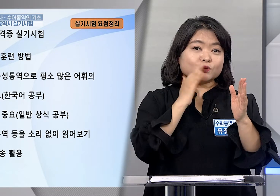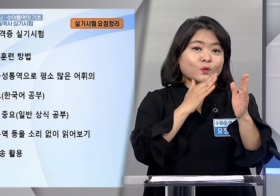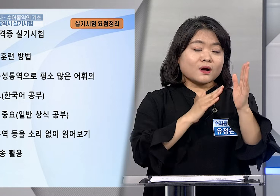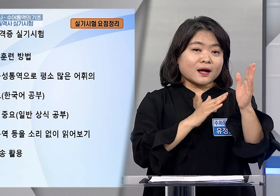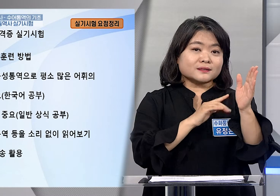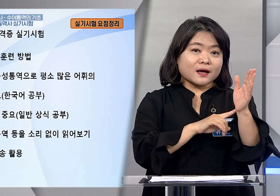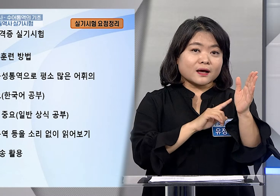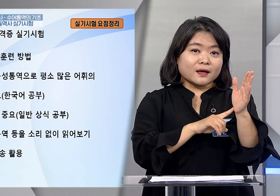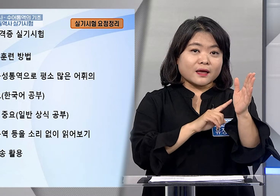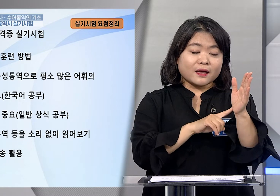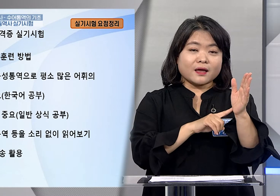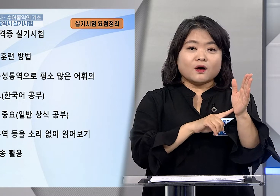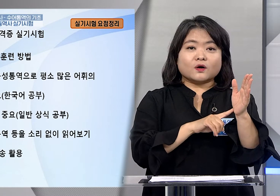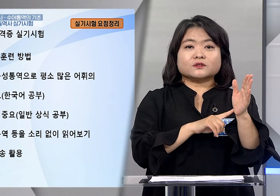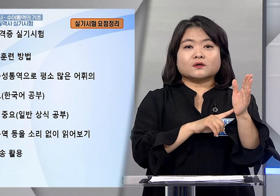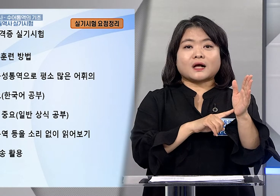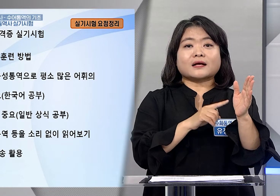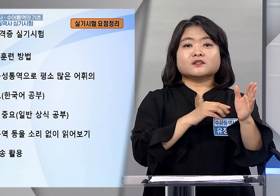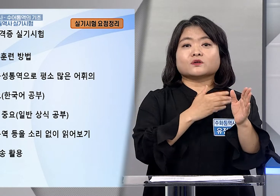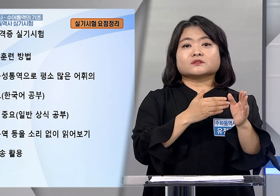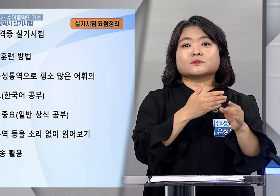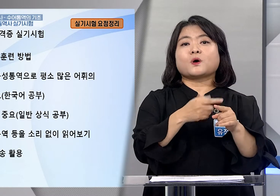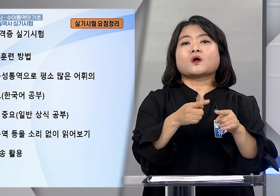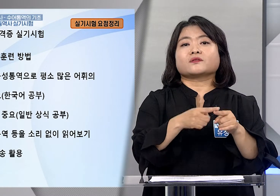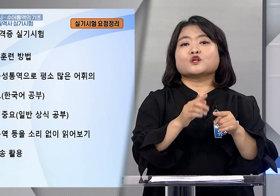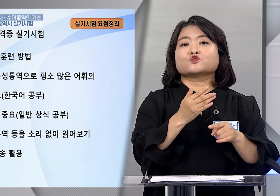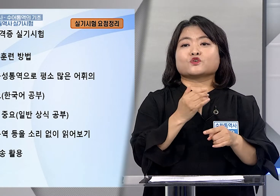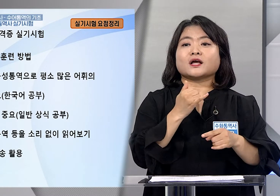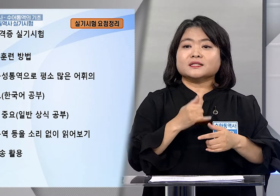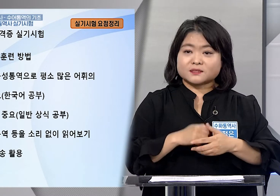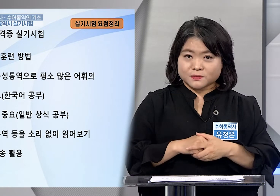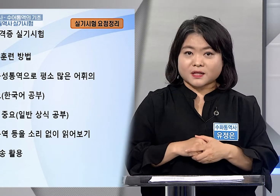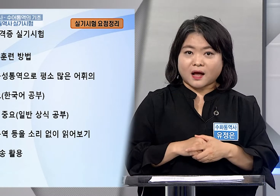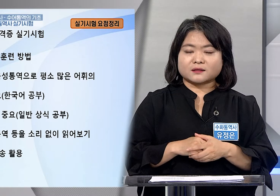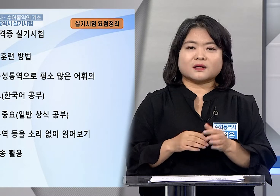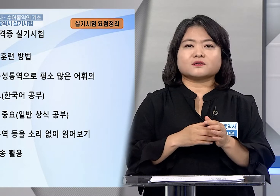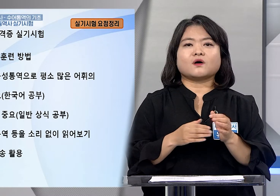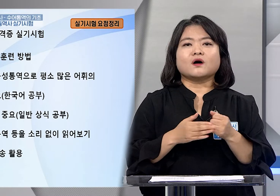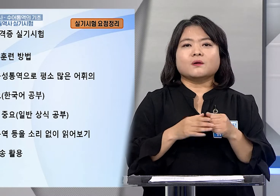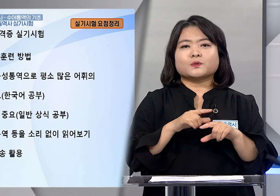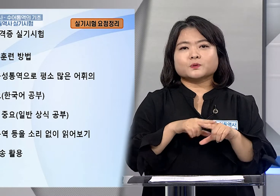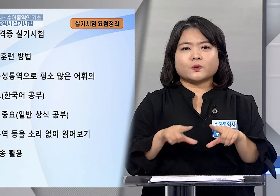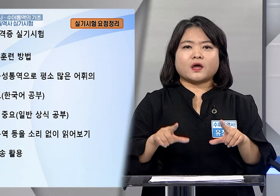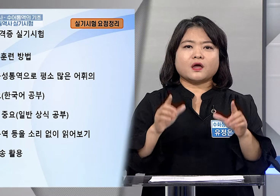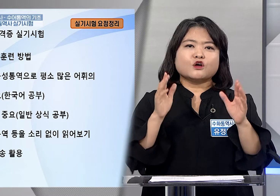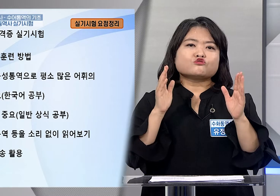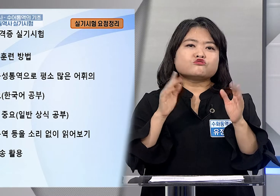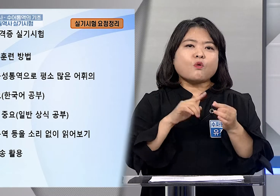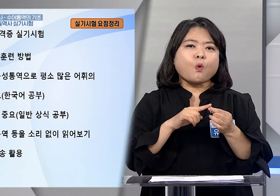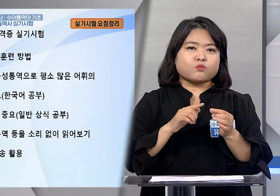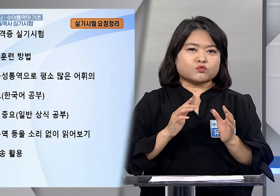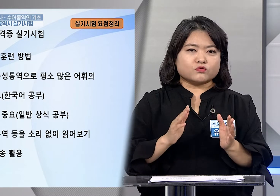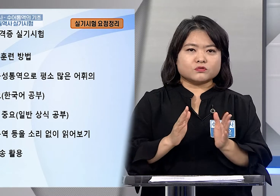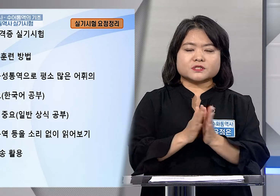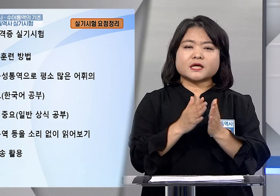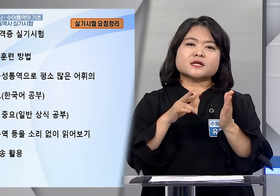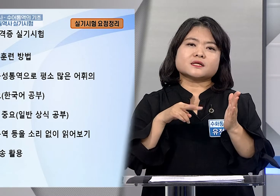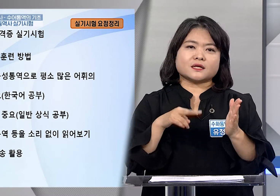농 강사의 어떤 강의력들이 평가될 수가 있습니다. 그래서 평소에 국어 공부, 책 읽기